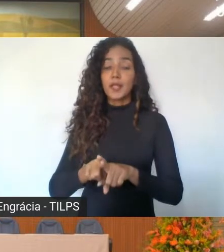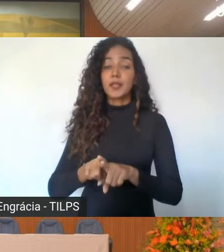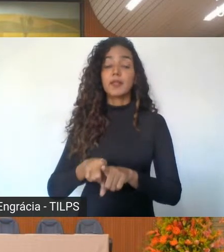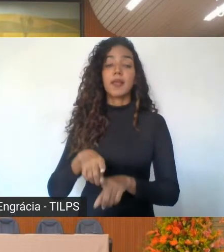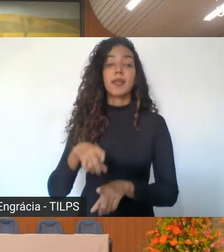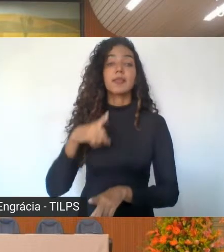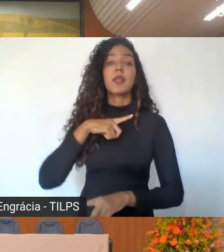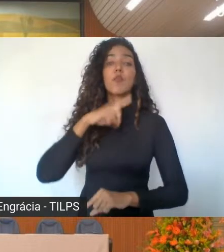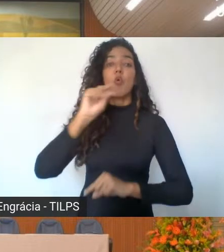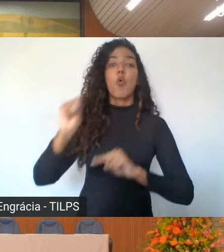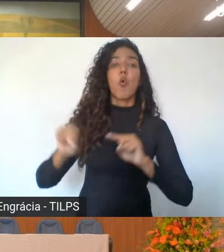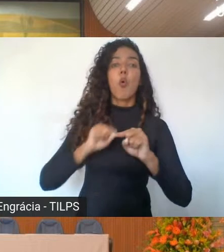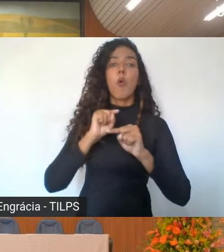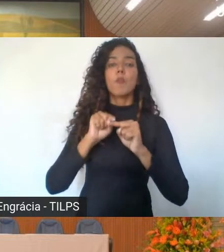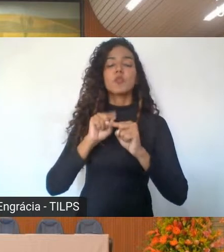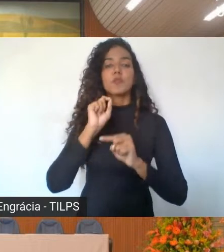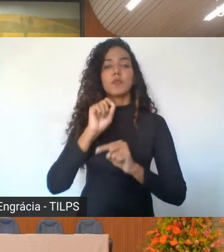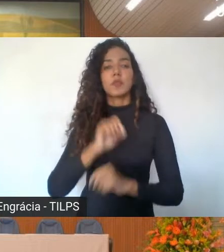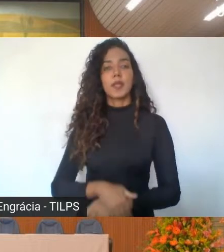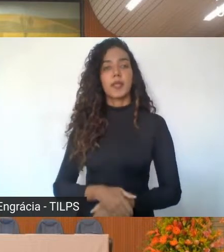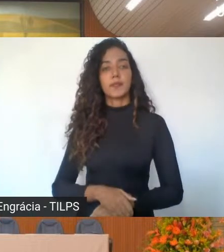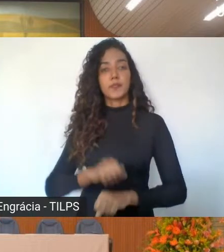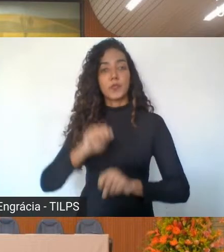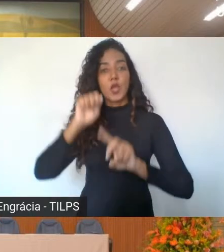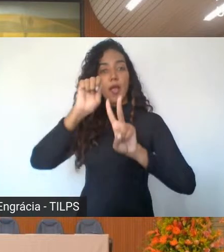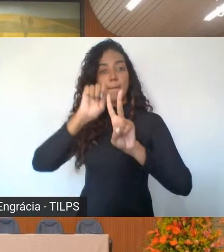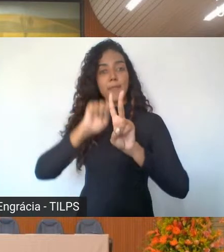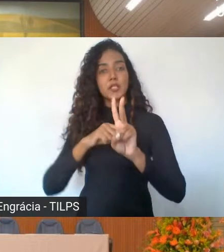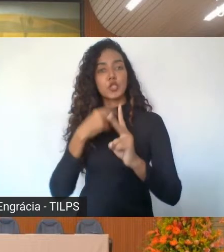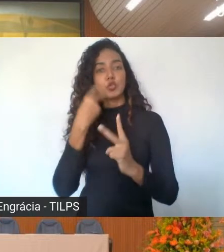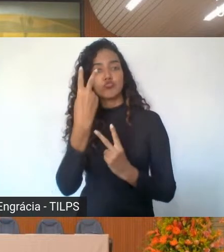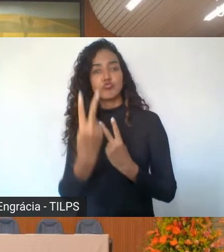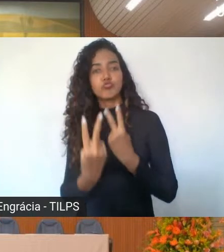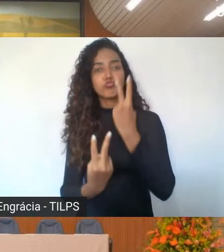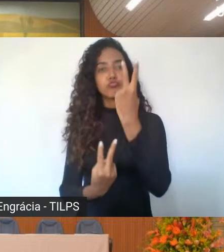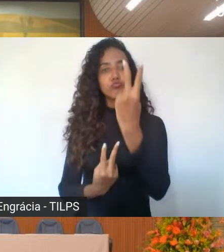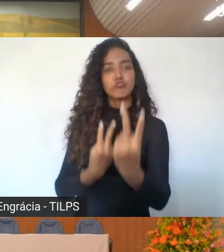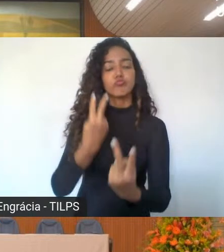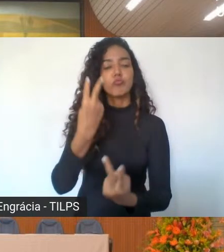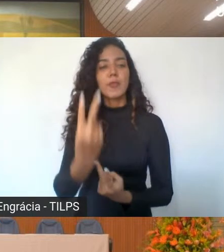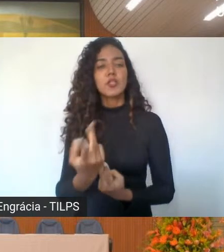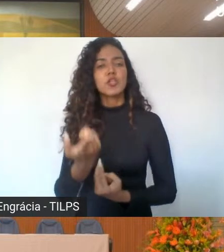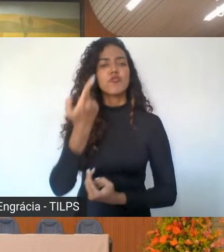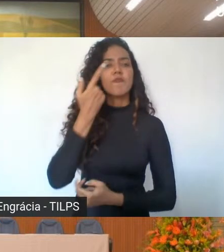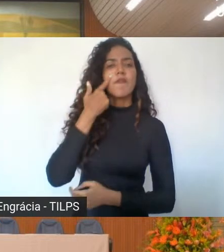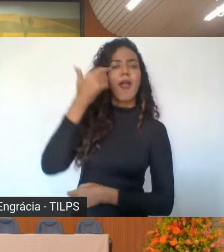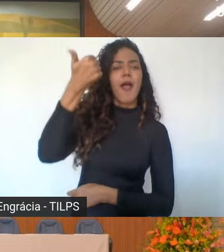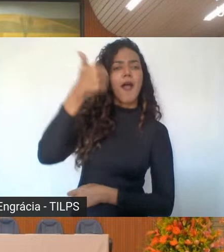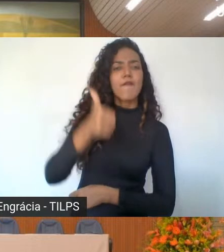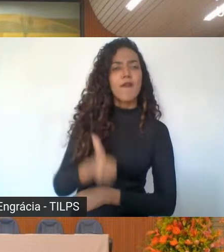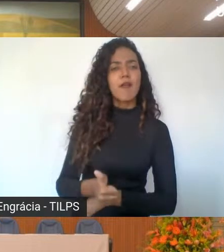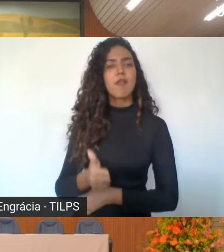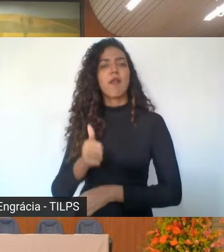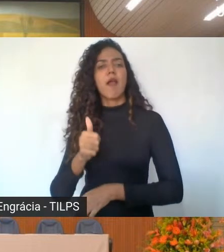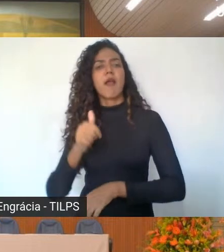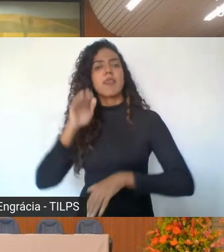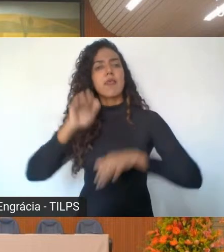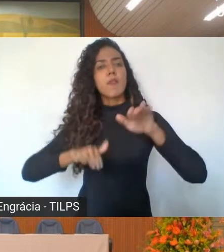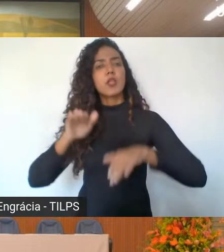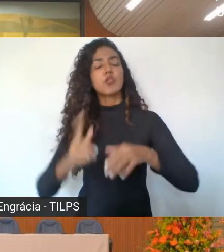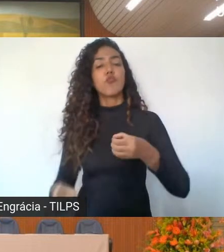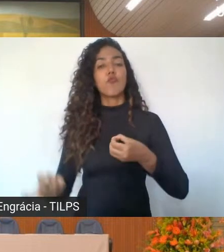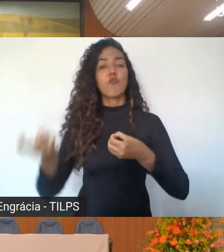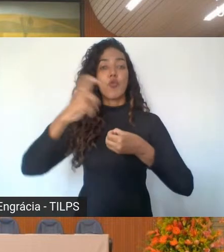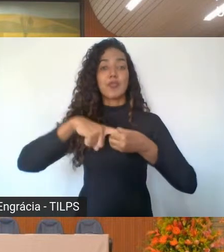as possibilidades de ir aos poucos retomando de forma híbrida as nossas práticas profissionais